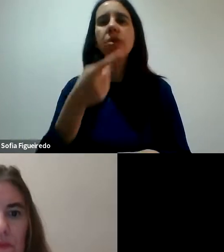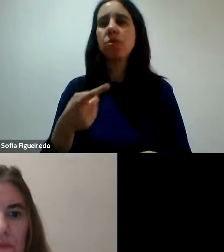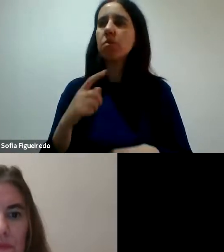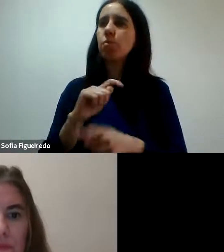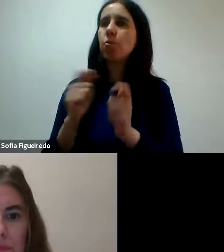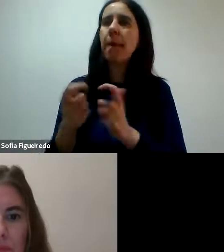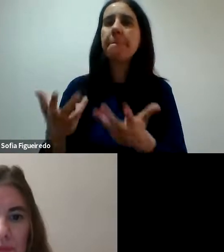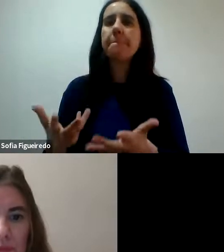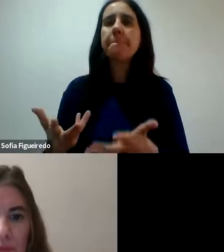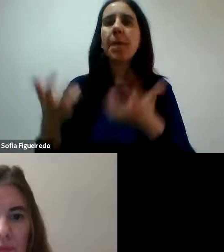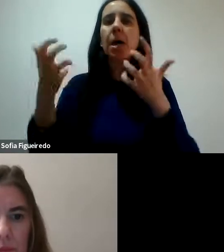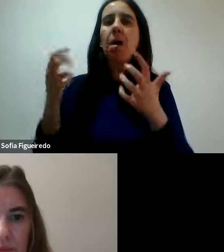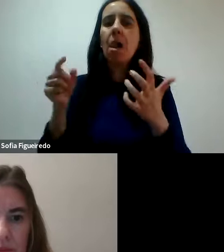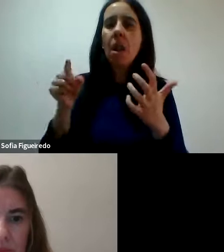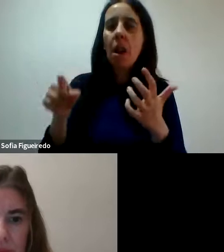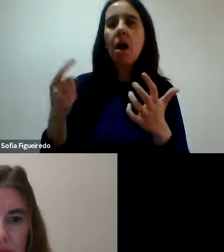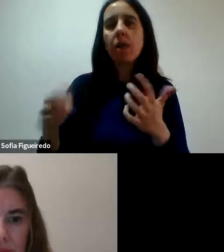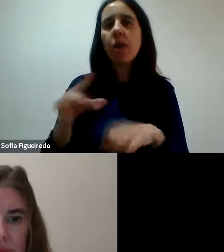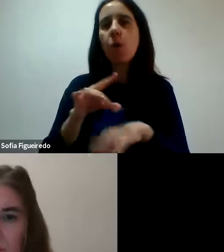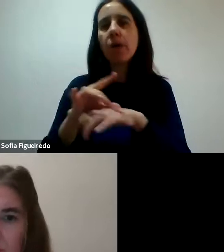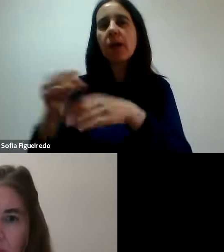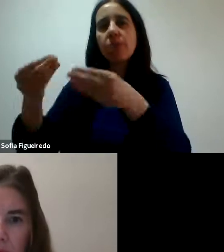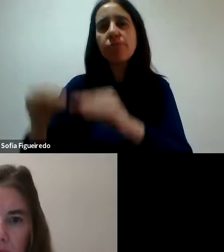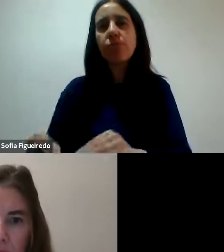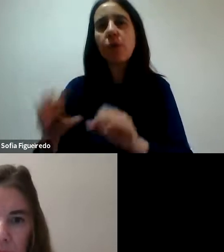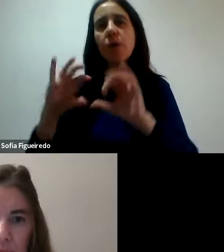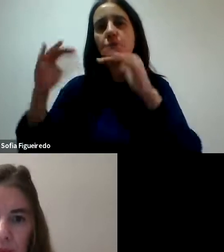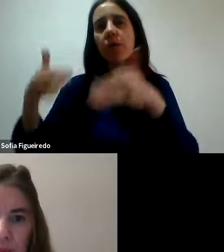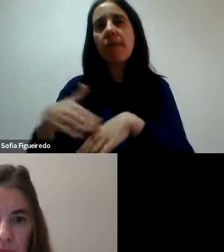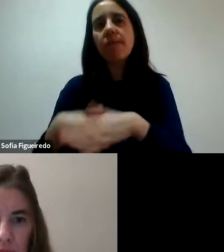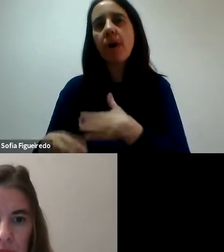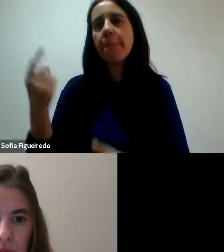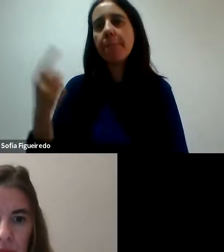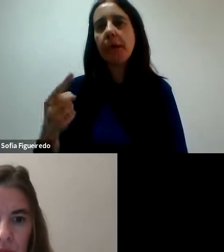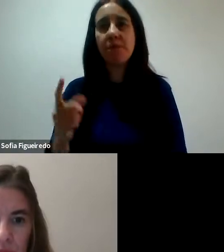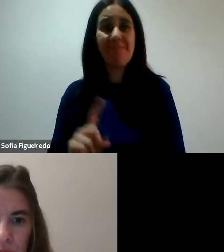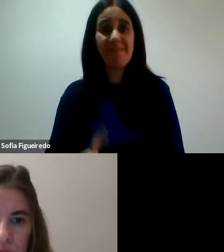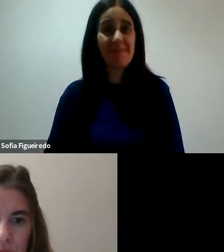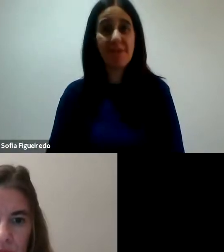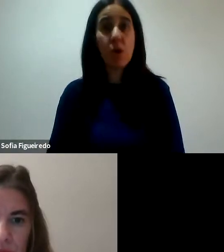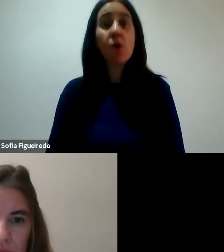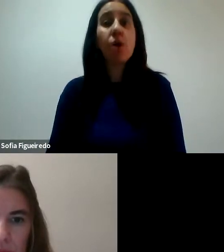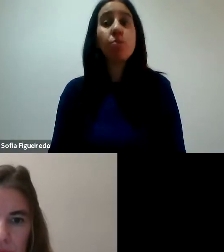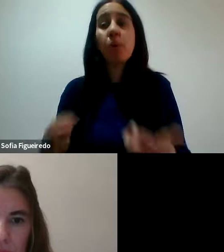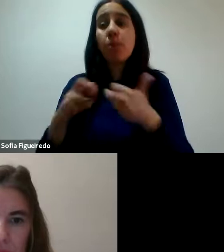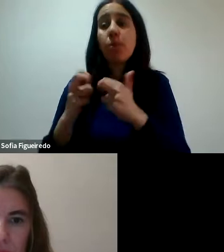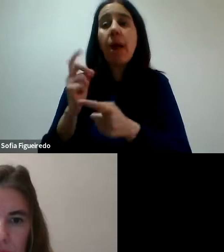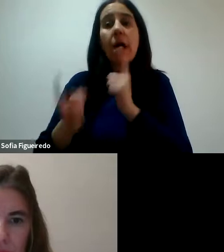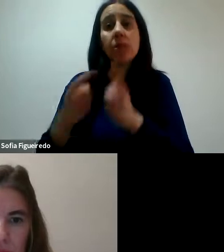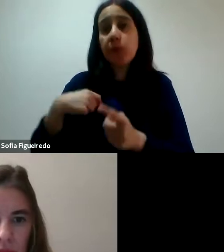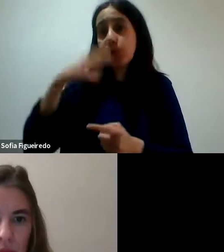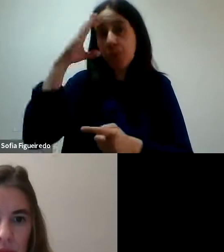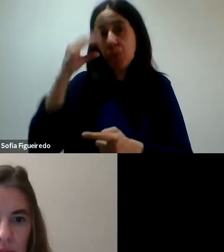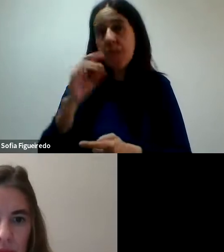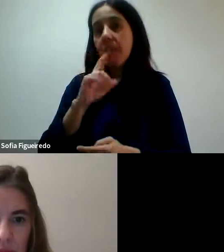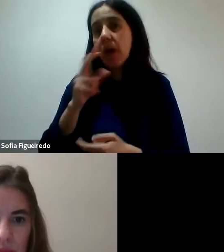uma injunção, ou queremos fazer um guia, ou queremos fazer um portal, por decreto. Porque se não sabemos qual é o problema, como é que vamos responder? Portanto, a